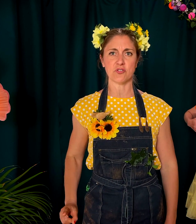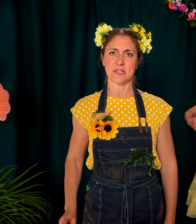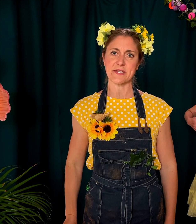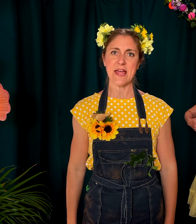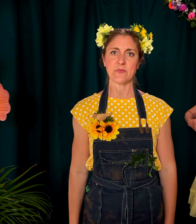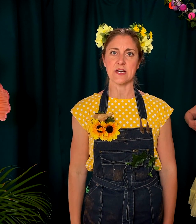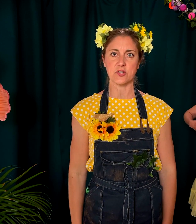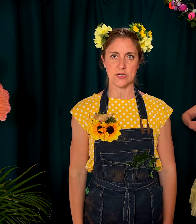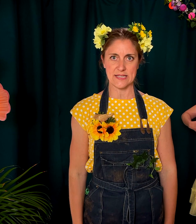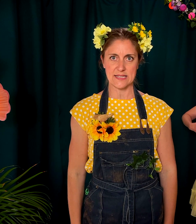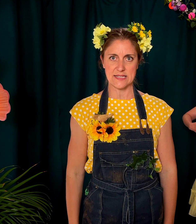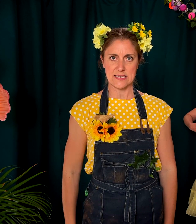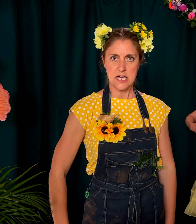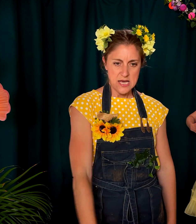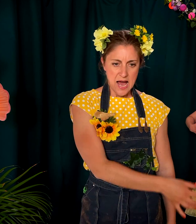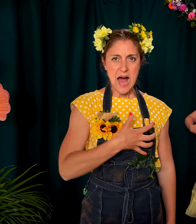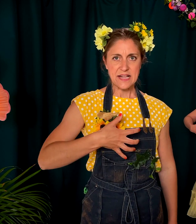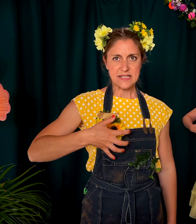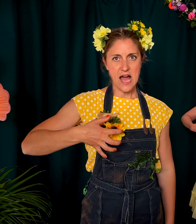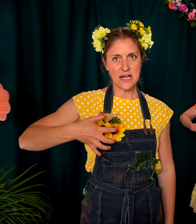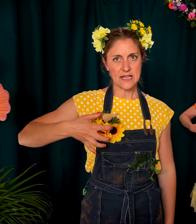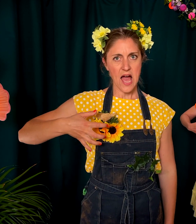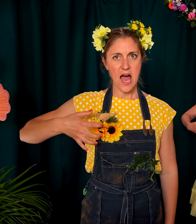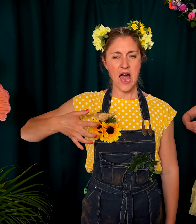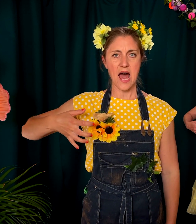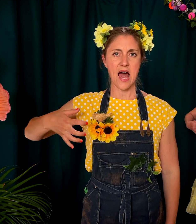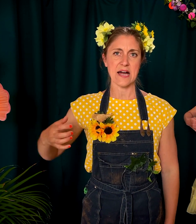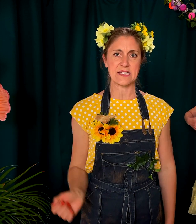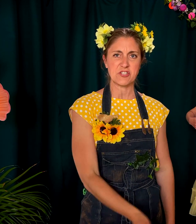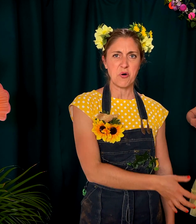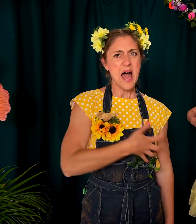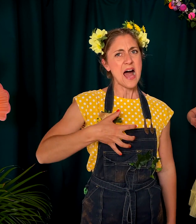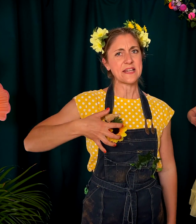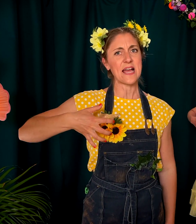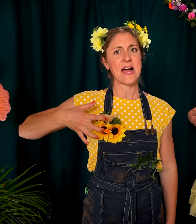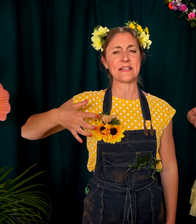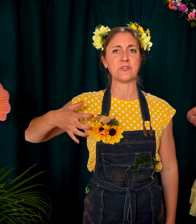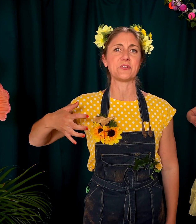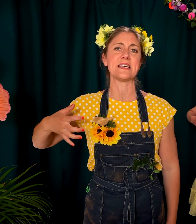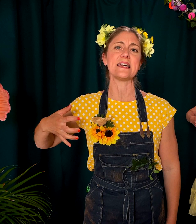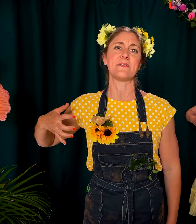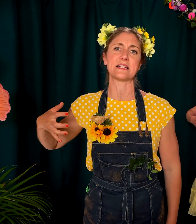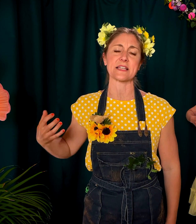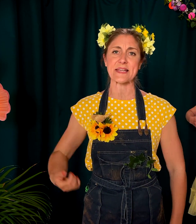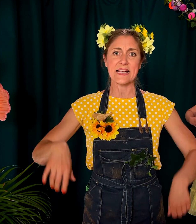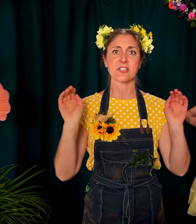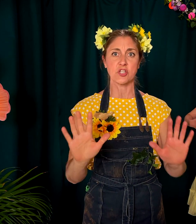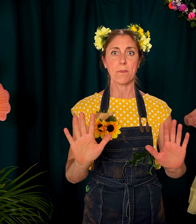dunder energi. Arg, arg, arg, så arg här inuti. Vill skrika stopp